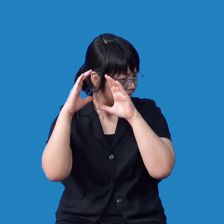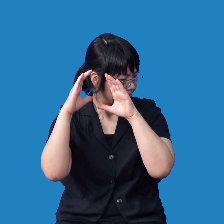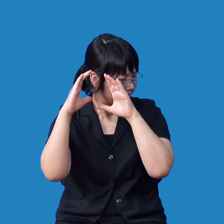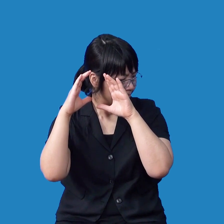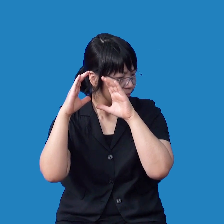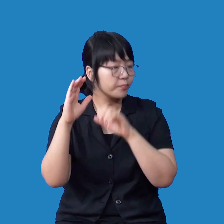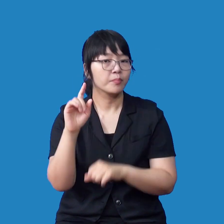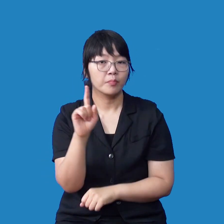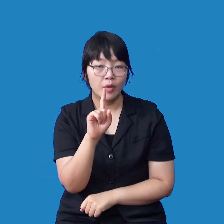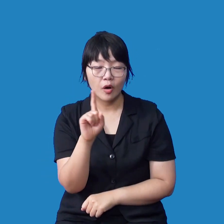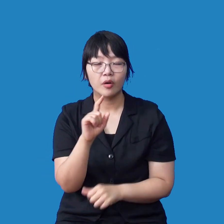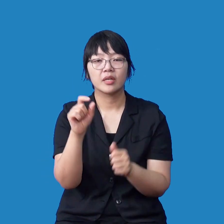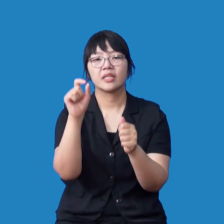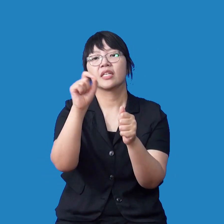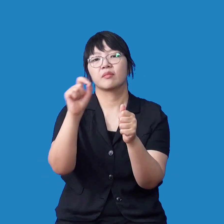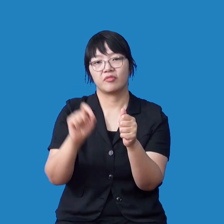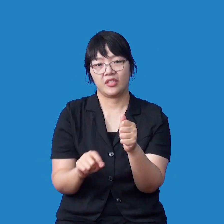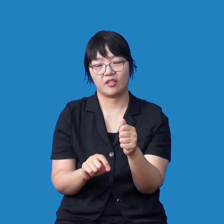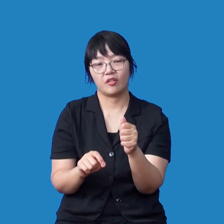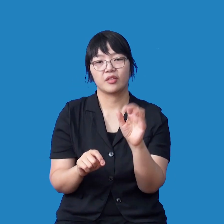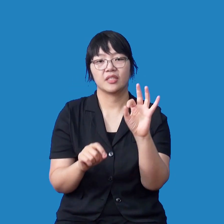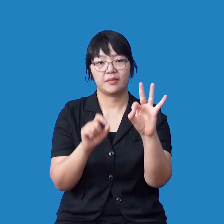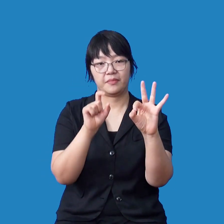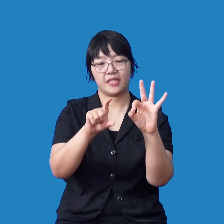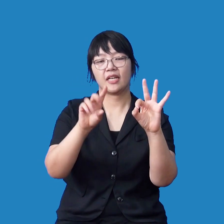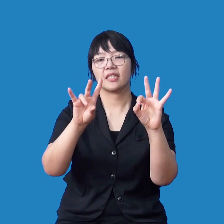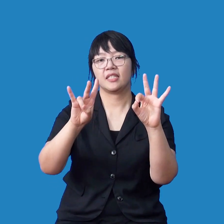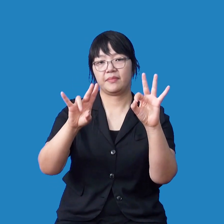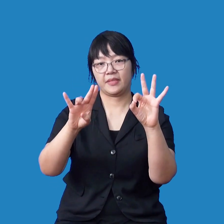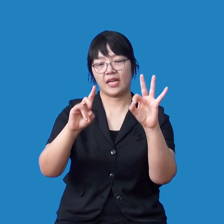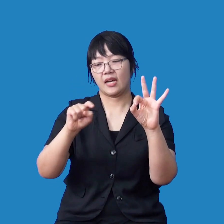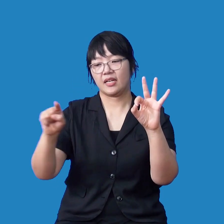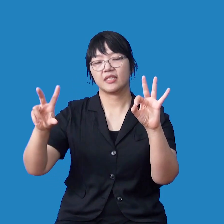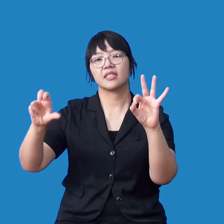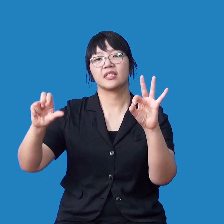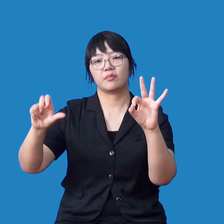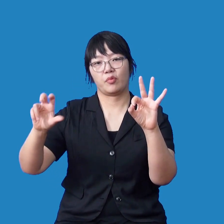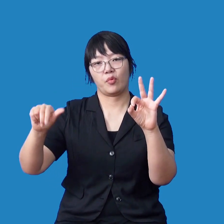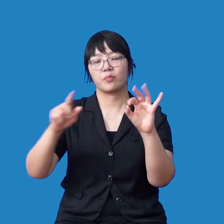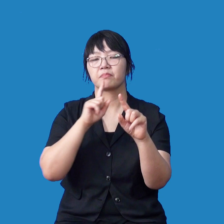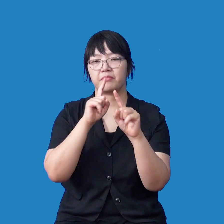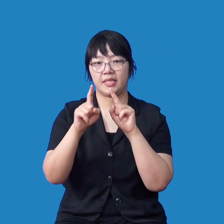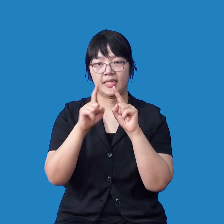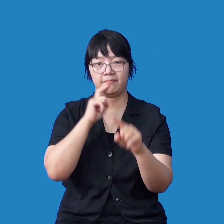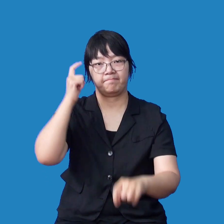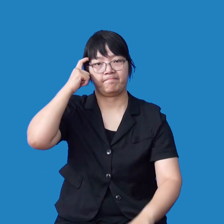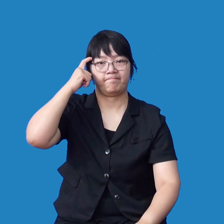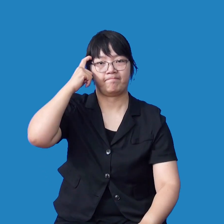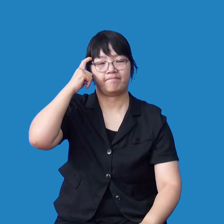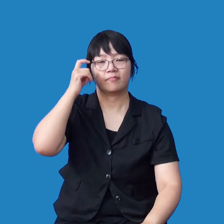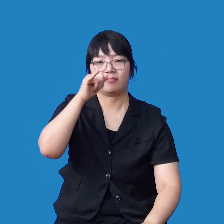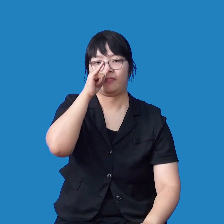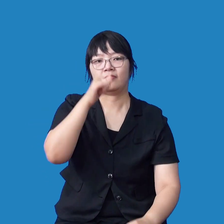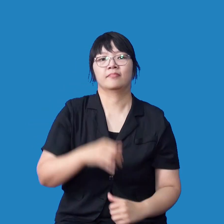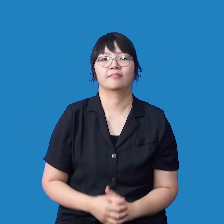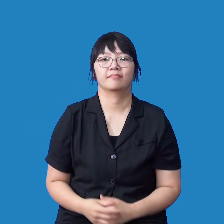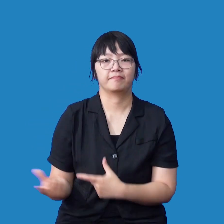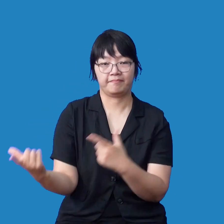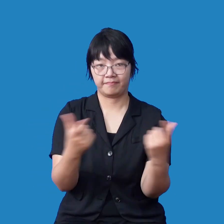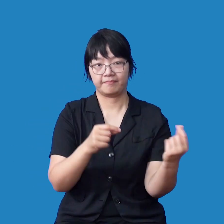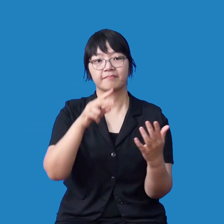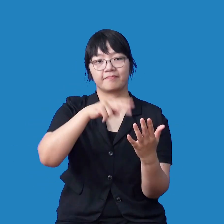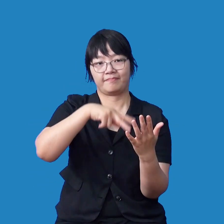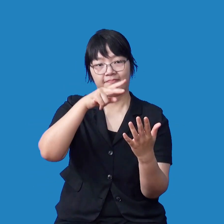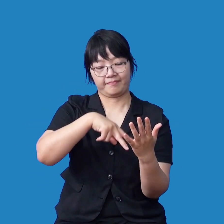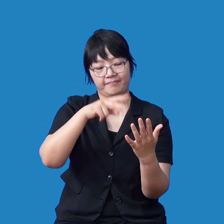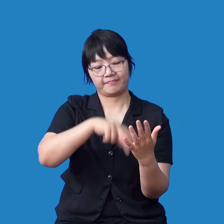바로 히브리서 10장 24절, 25절의 말씀일 것이라고 생각을 합니다. 한번 같이